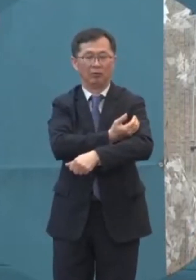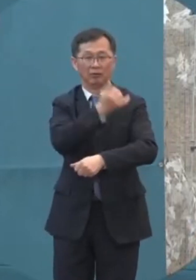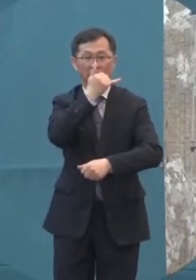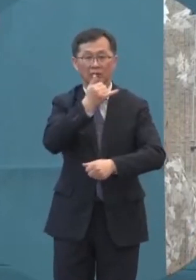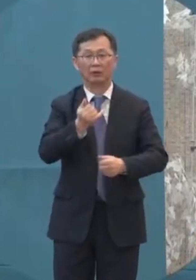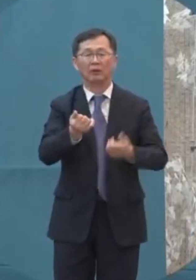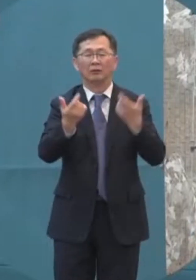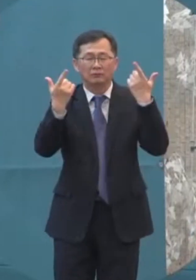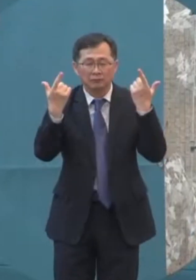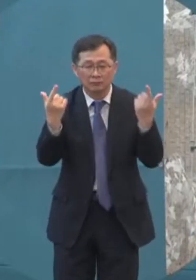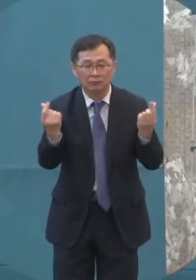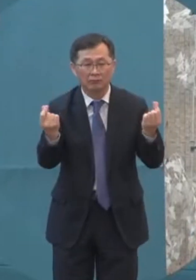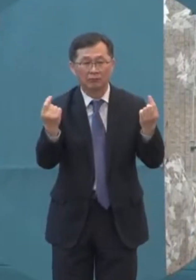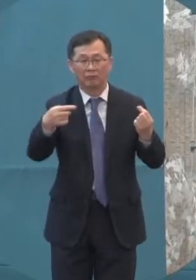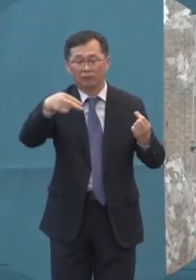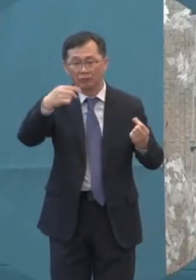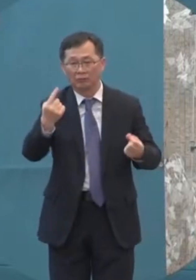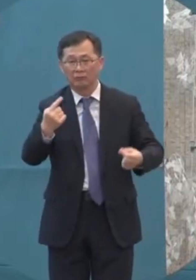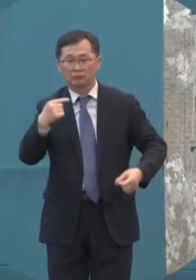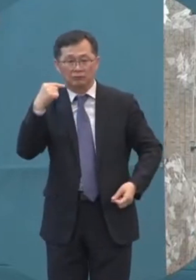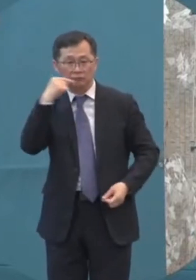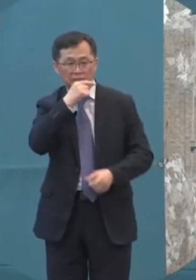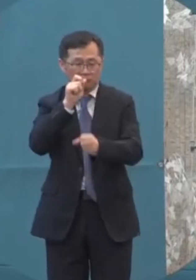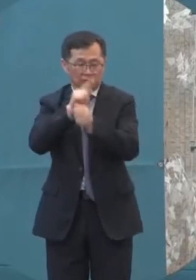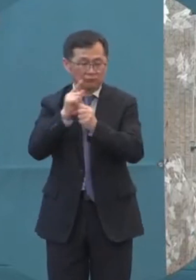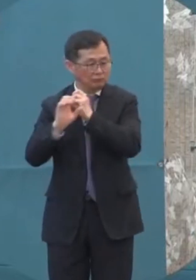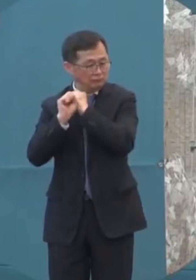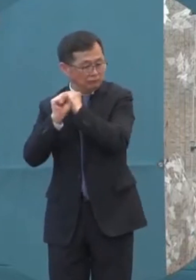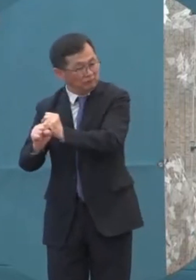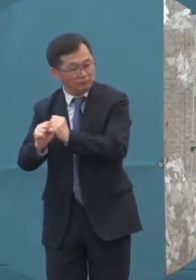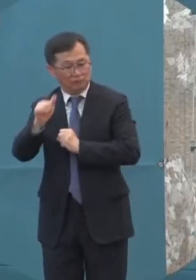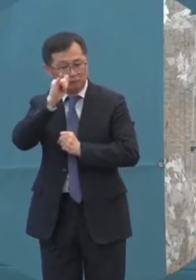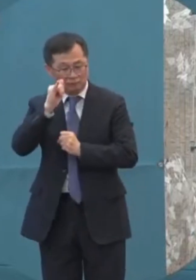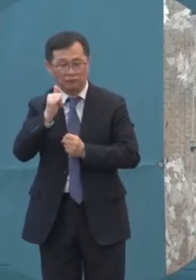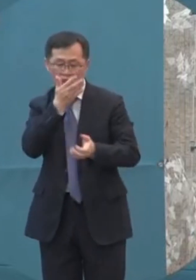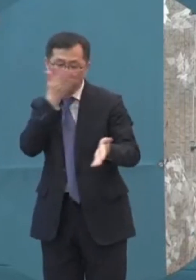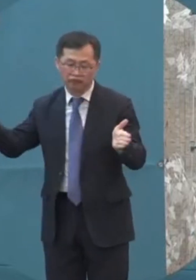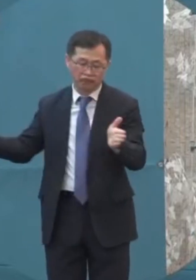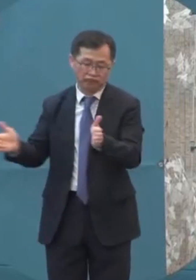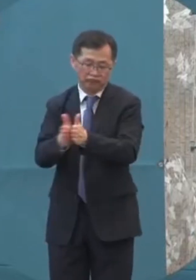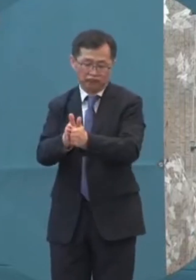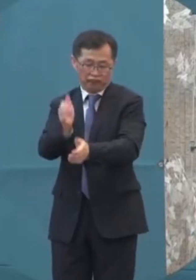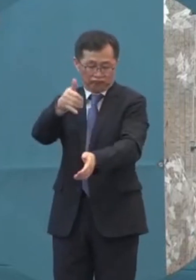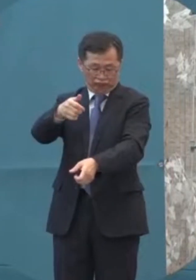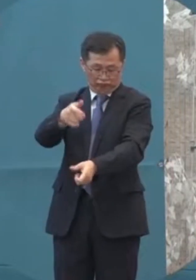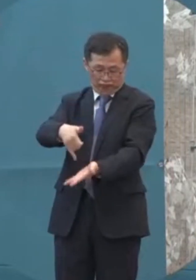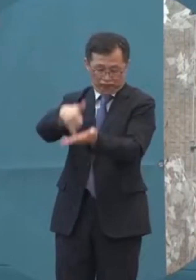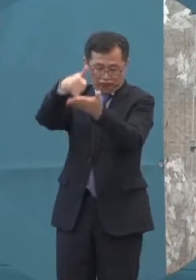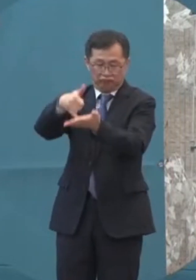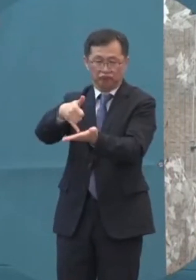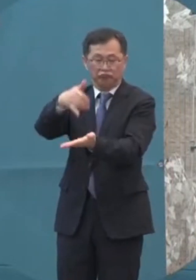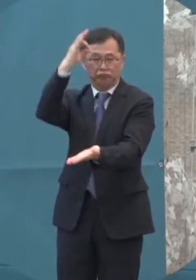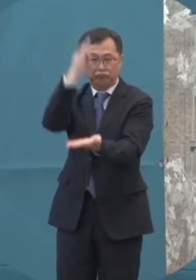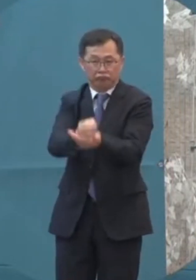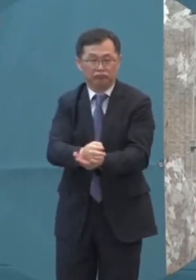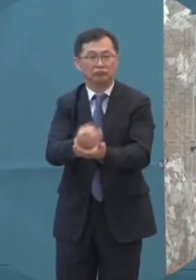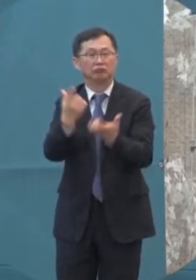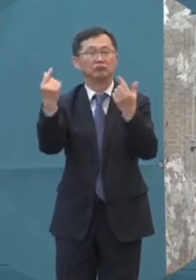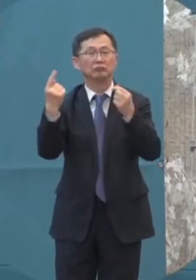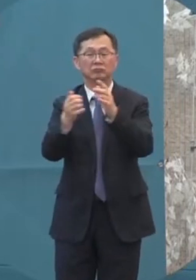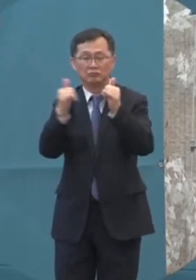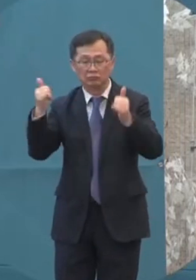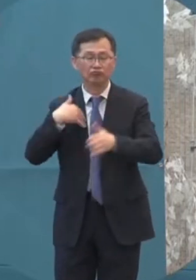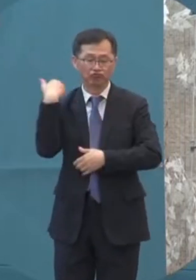하물며 모질고 치우치고 덕성도 천박한 그런